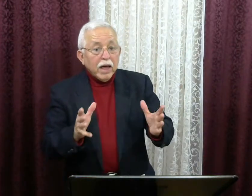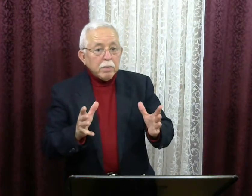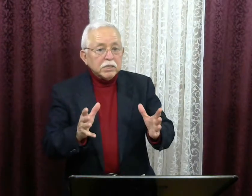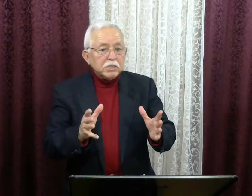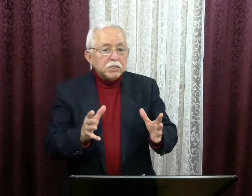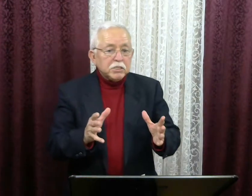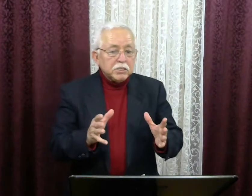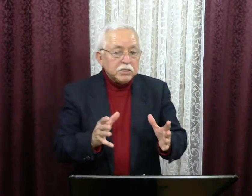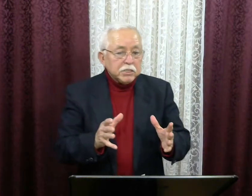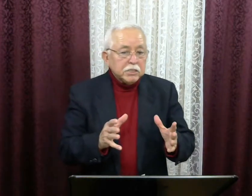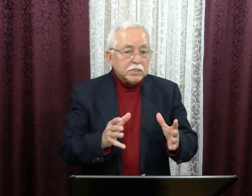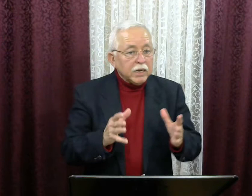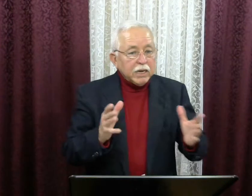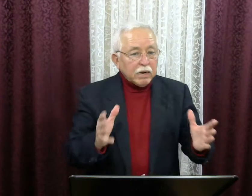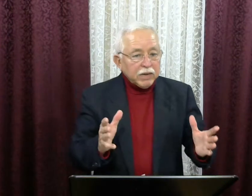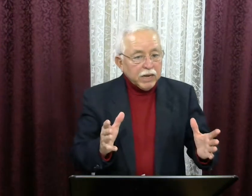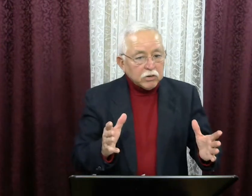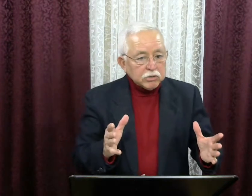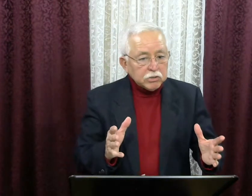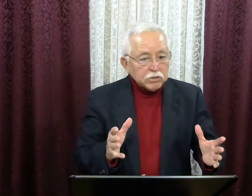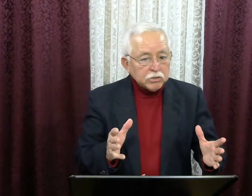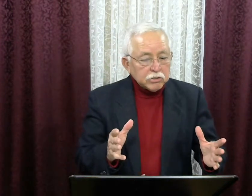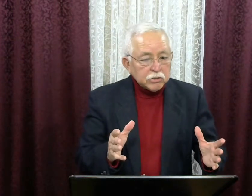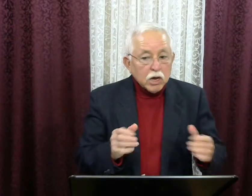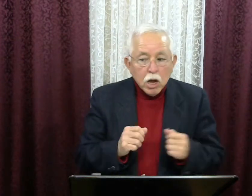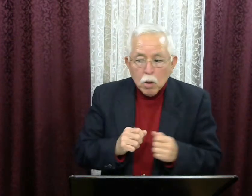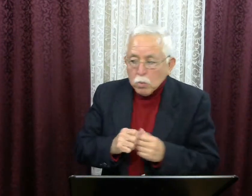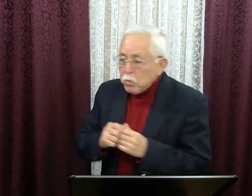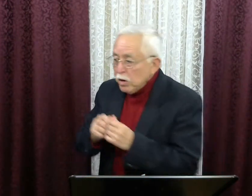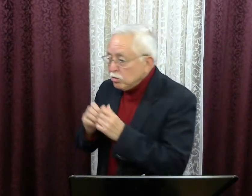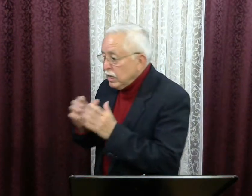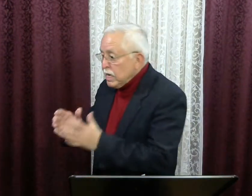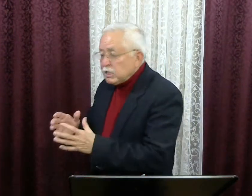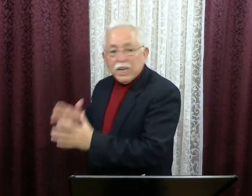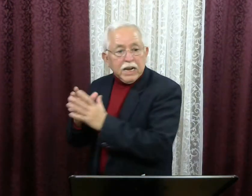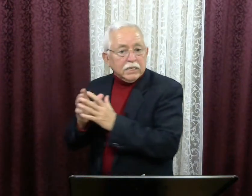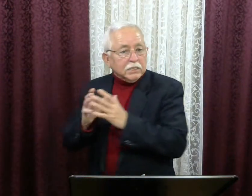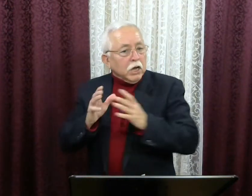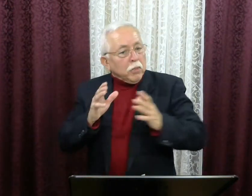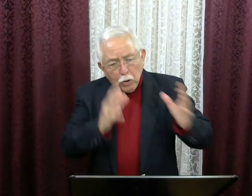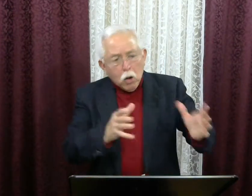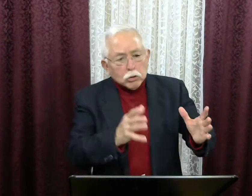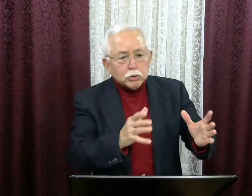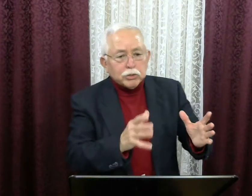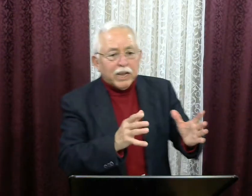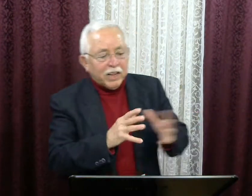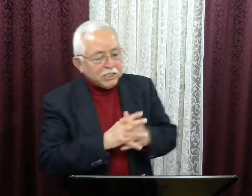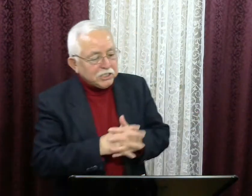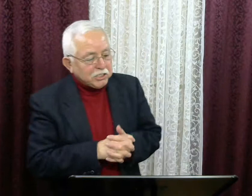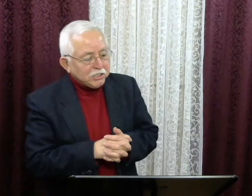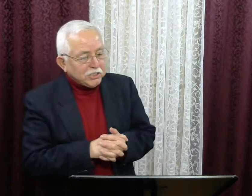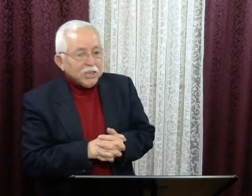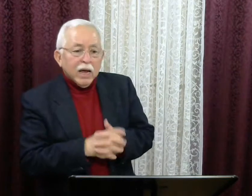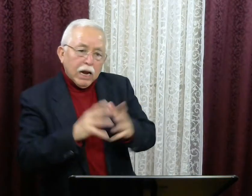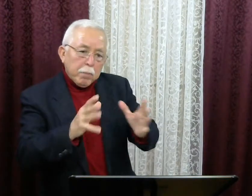damas y caballeros. Muy buenos días tengan todos ustedes. Que la paz